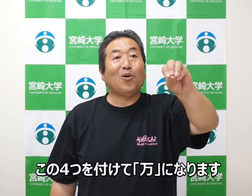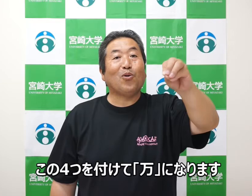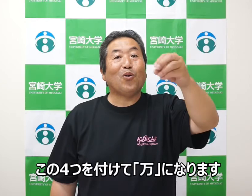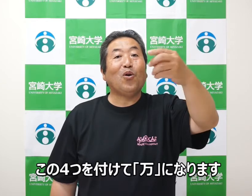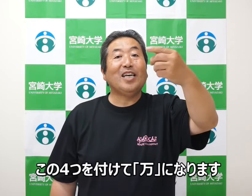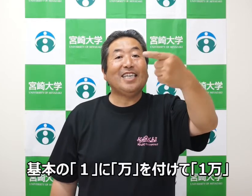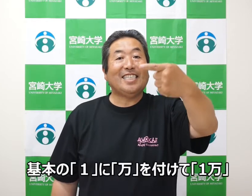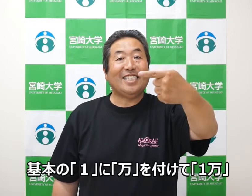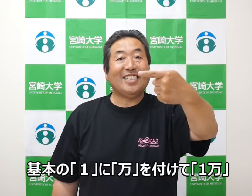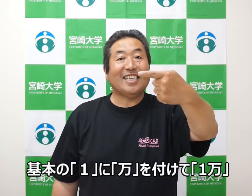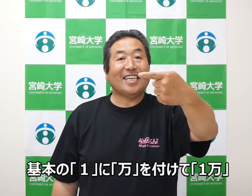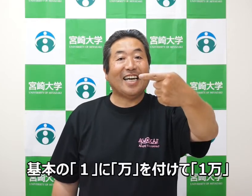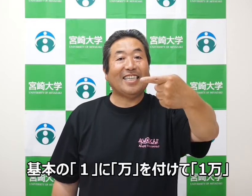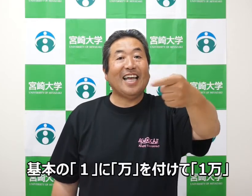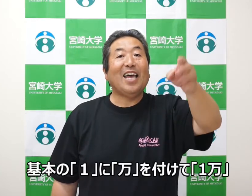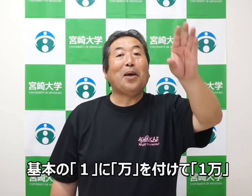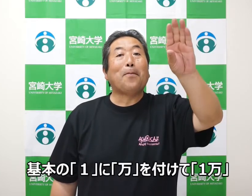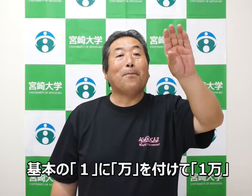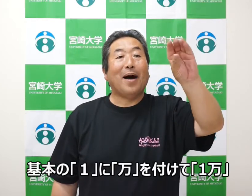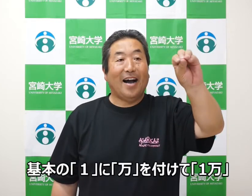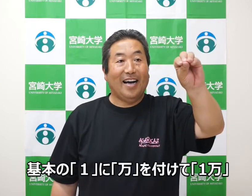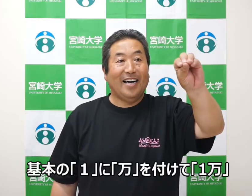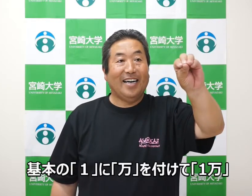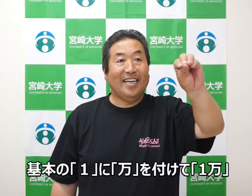の1書いて万、